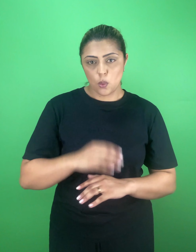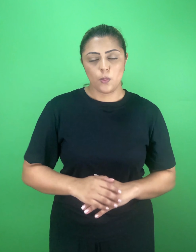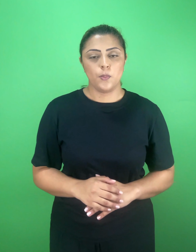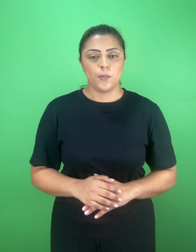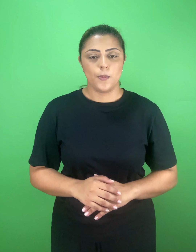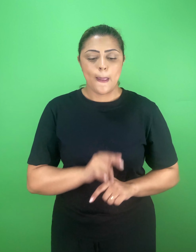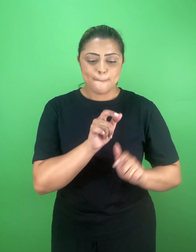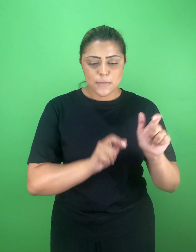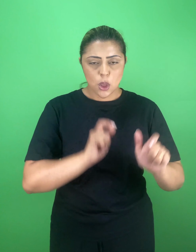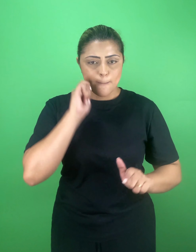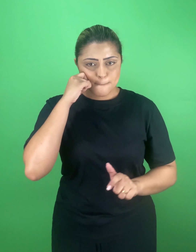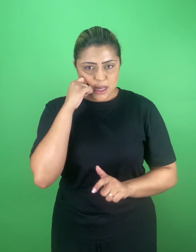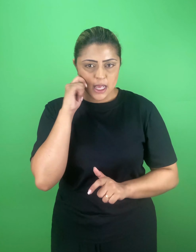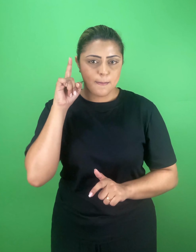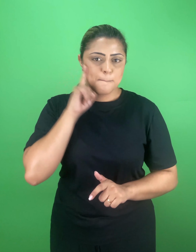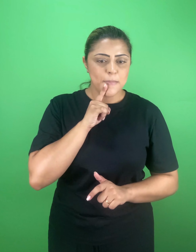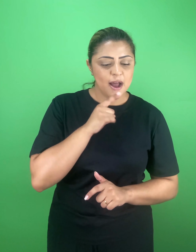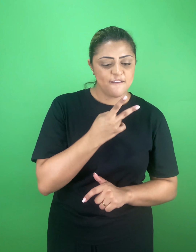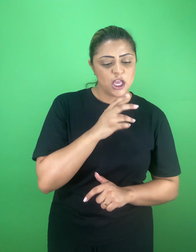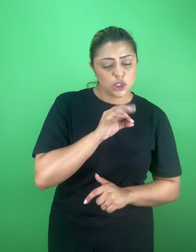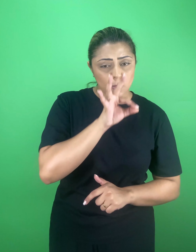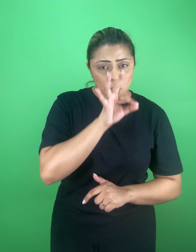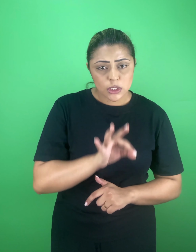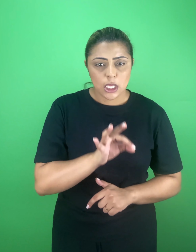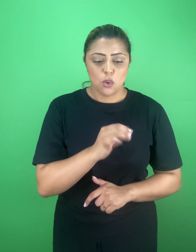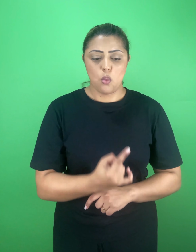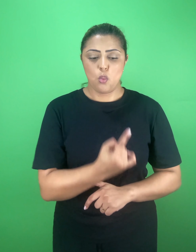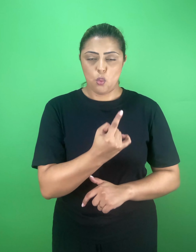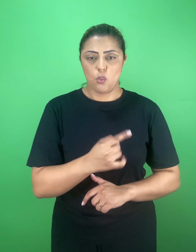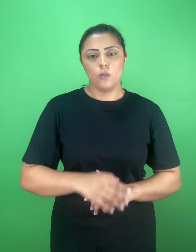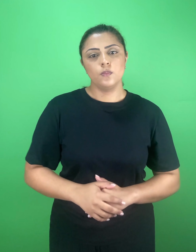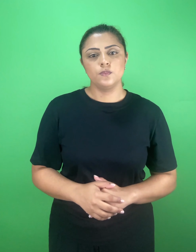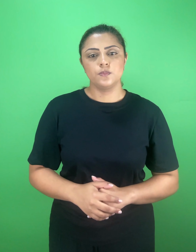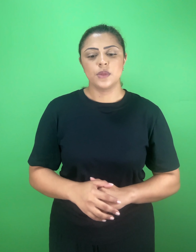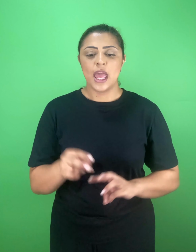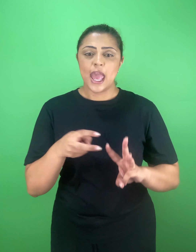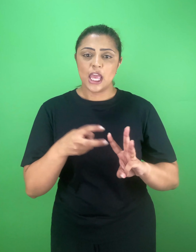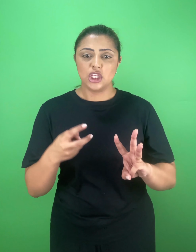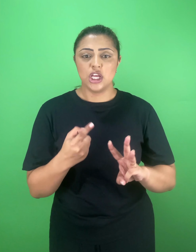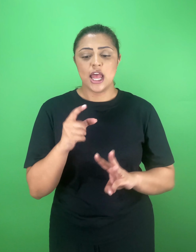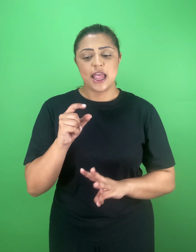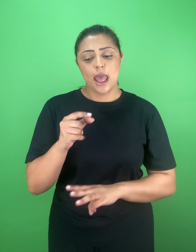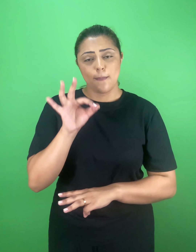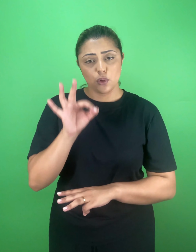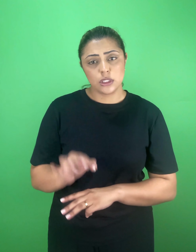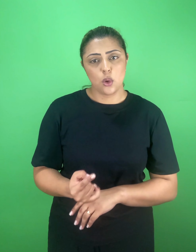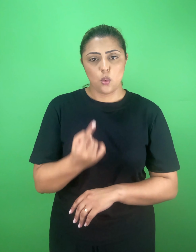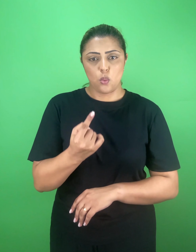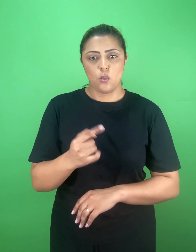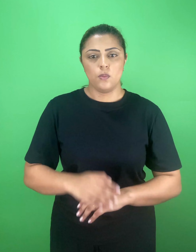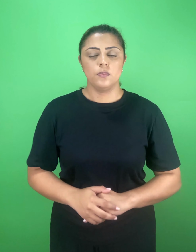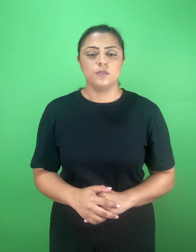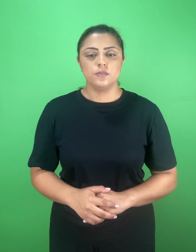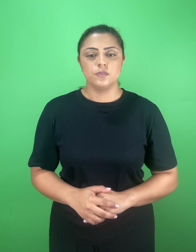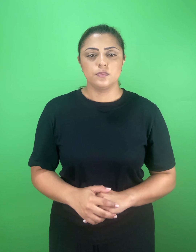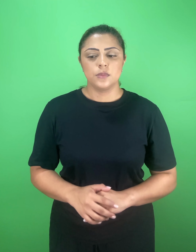pardas 20% 1. Indígenas 10% 1. Desconcentração geográfica